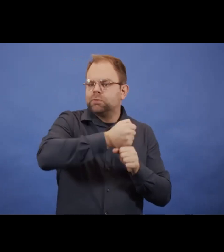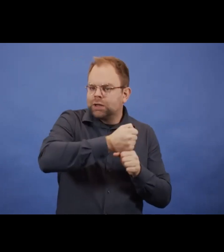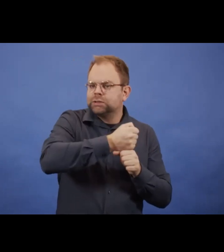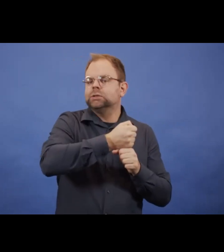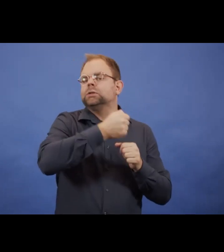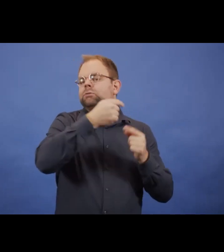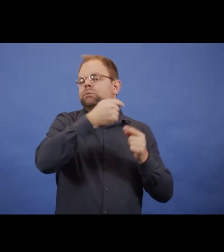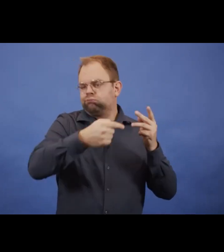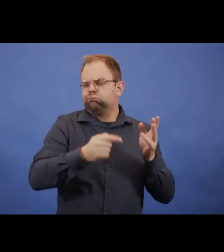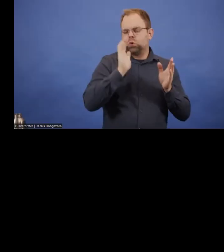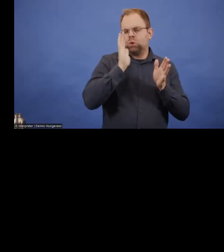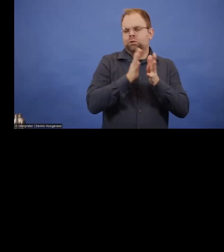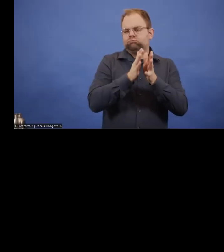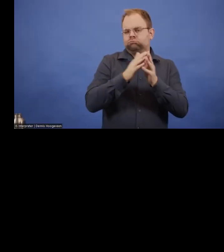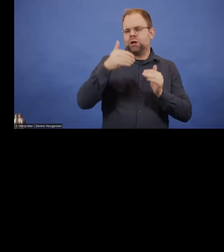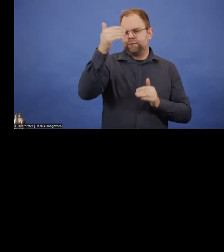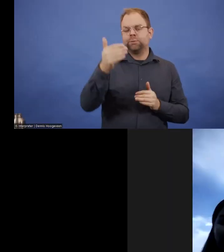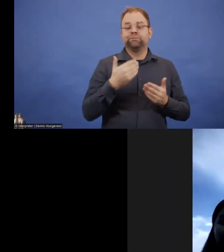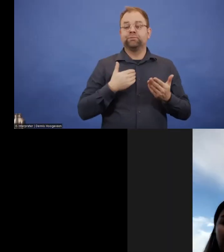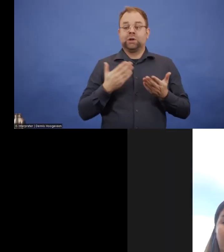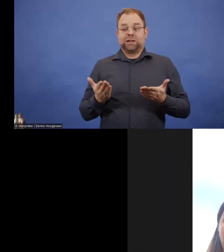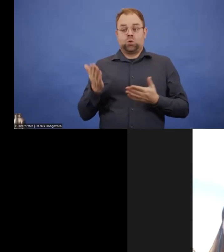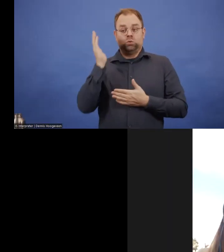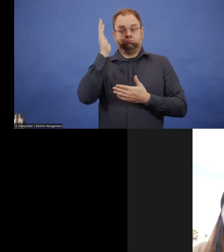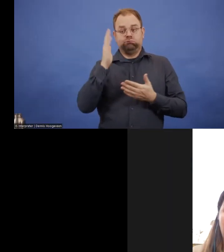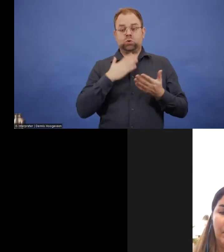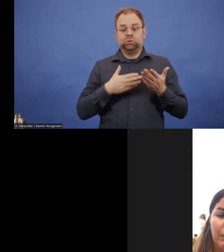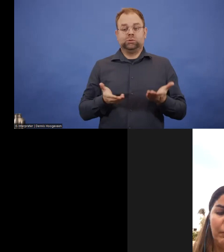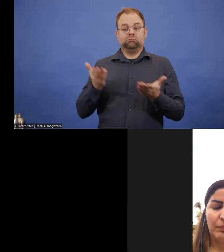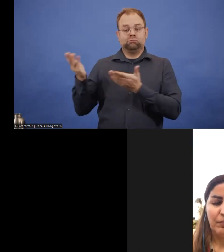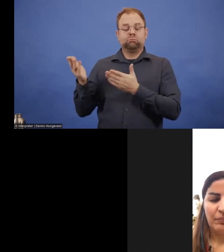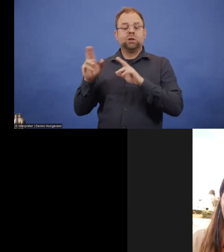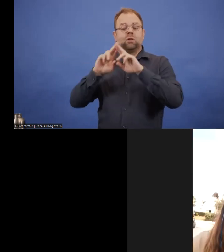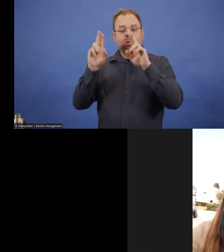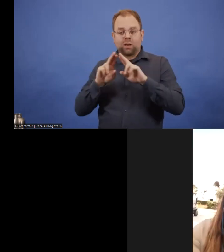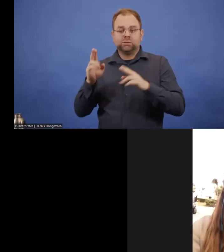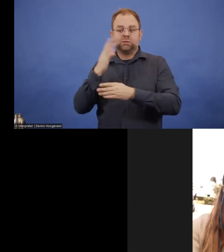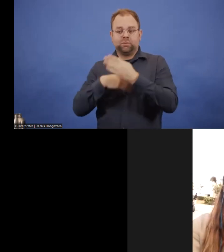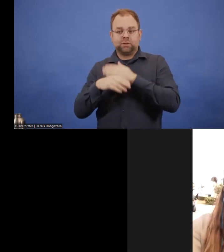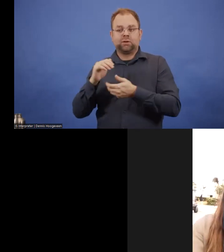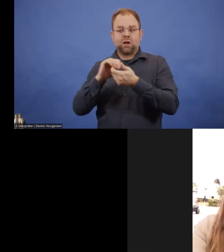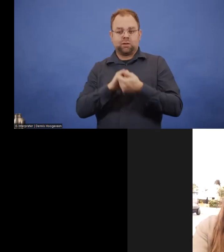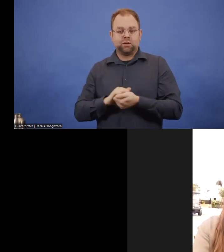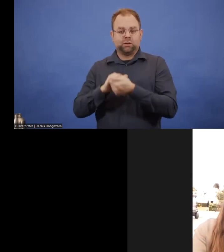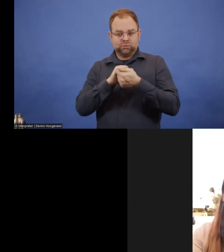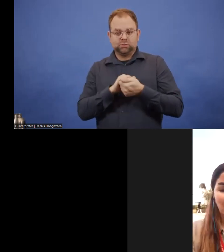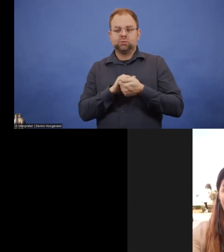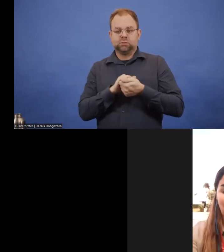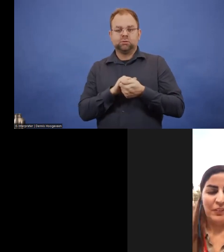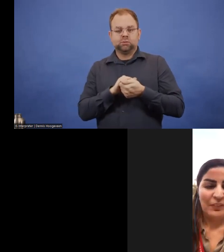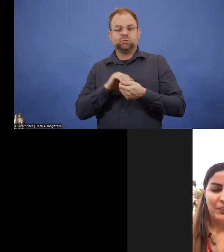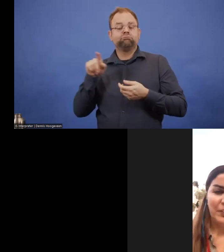de IDA, A pledge shared by the Alliance at the Global Refugee Forum. And donde hablamos de